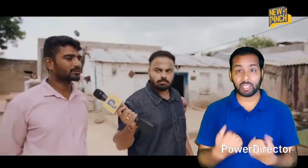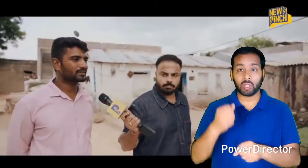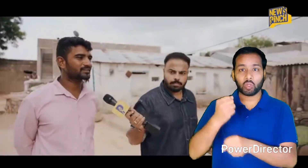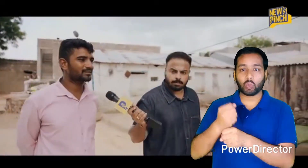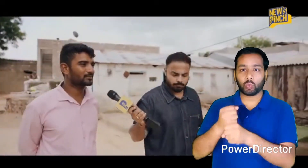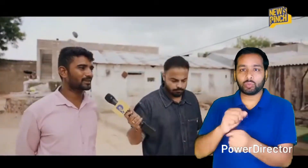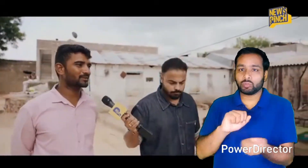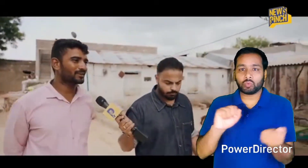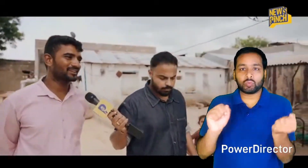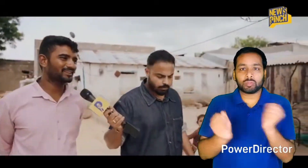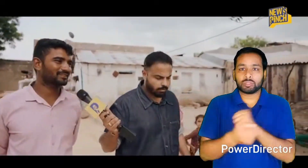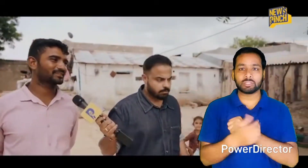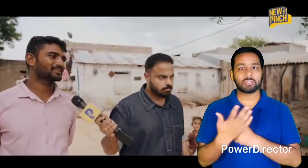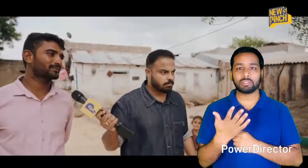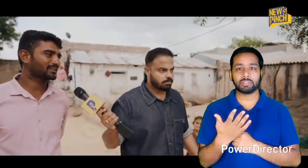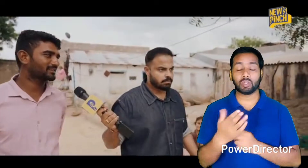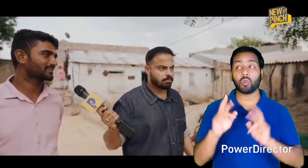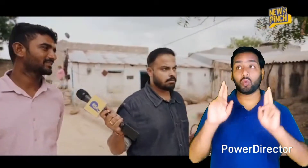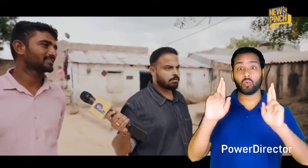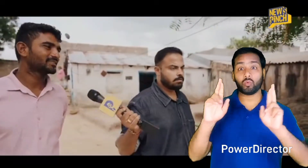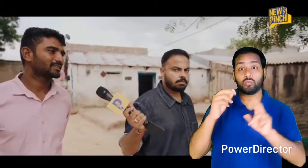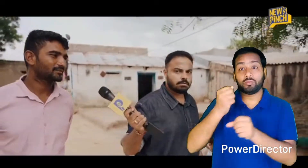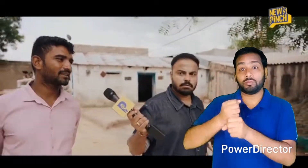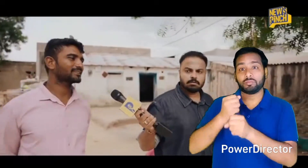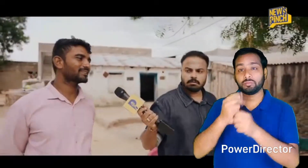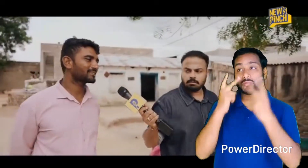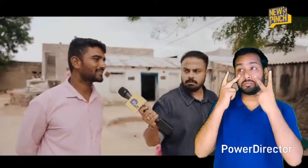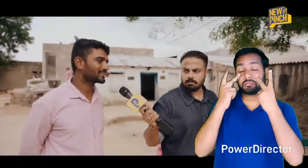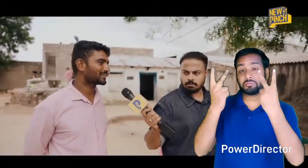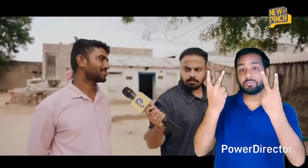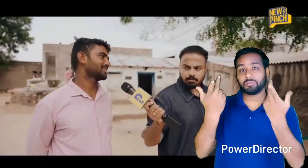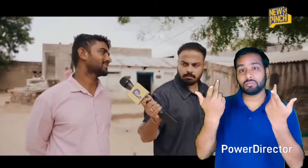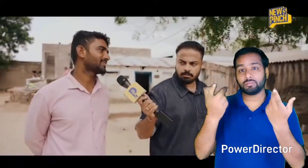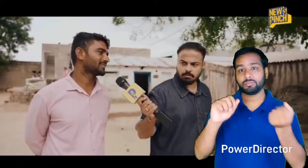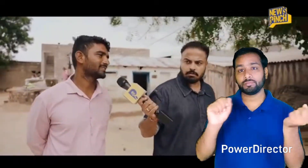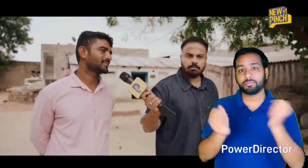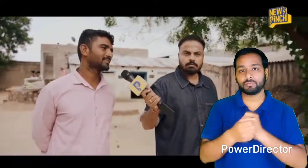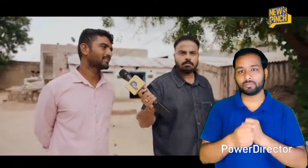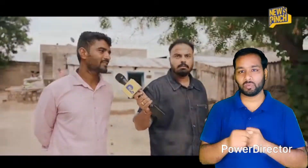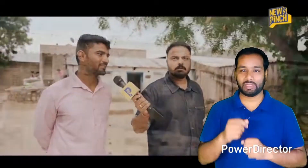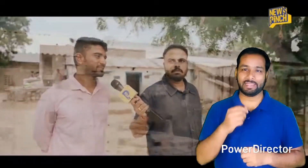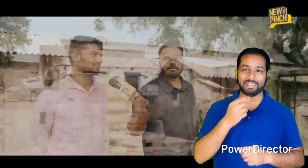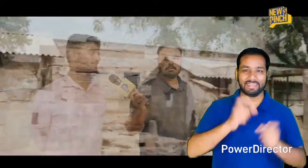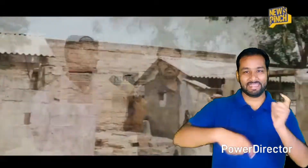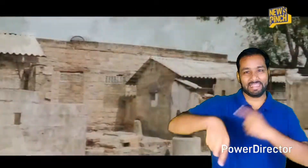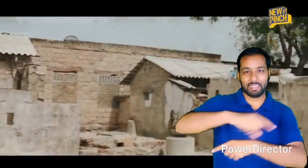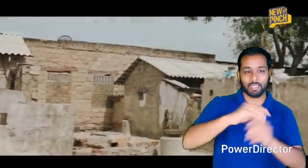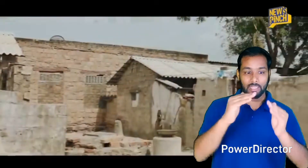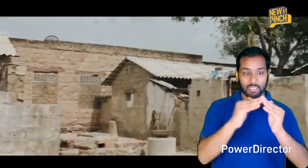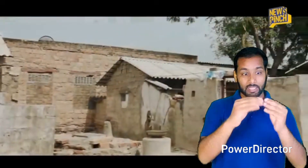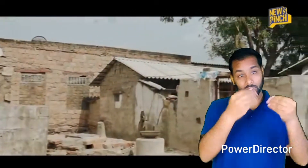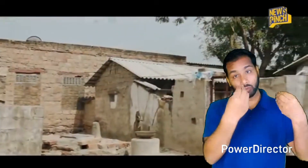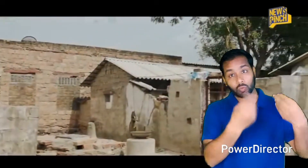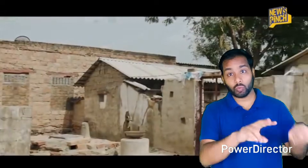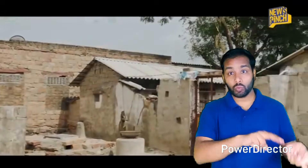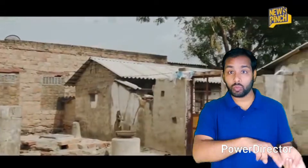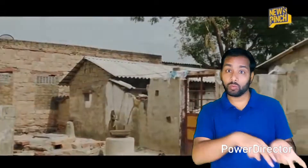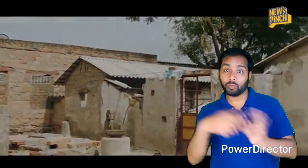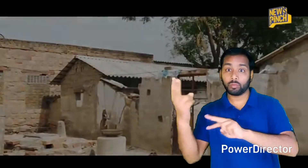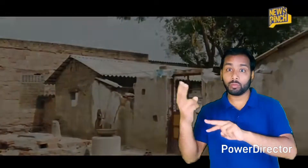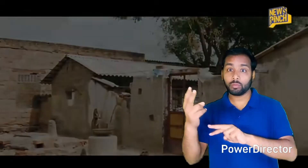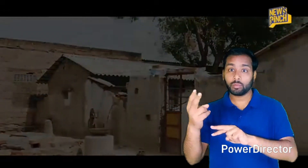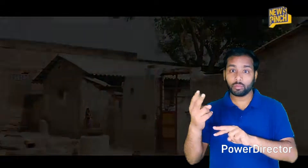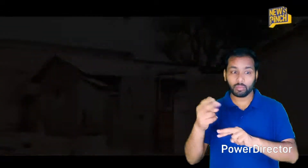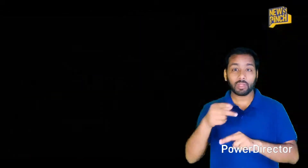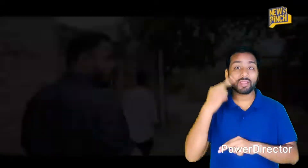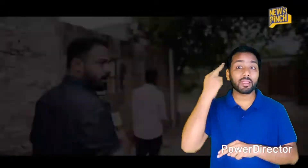अभी तक तो कोई इसका उपाय हुआ नहीं है, कोई समाधान। अब देखते हैं सरकार क्या करती है इसके लिए। तो लोग घर छोड़ के चले जा रहे हैं, ये